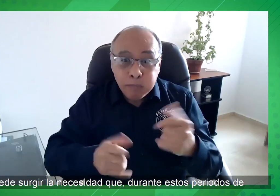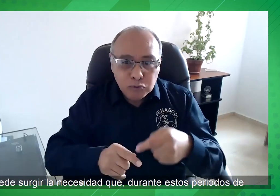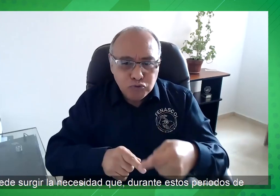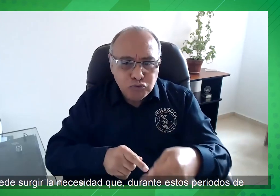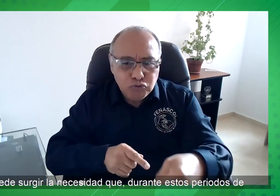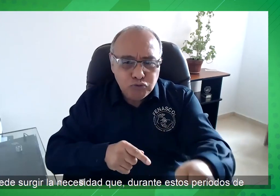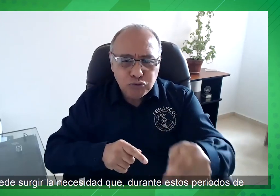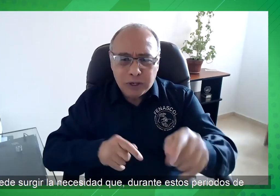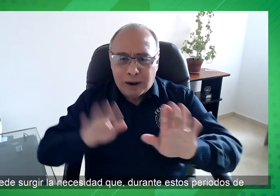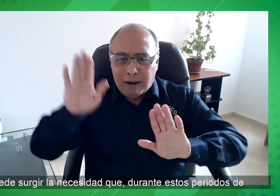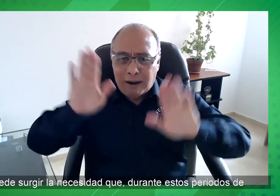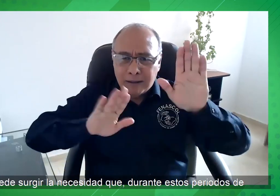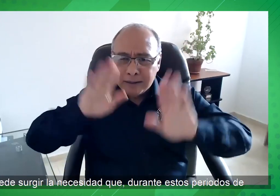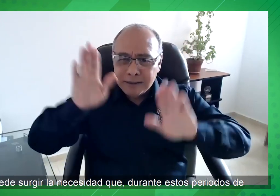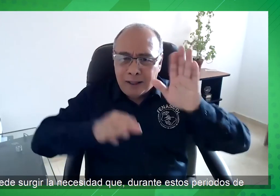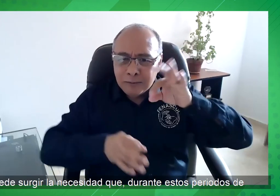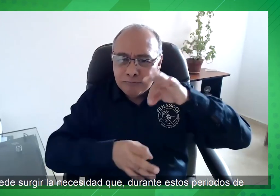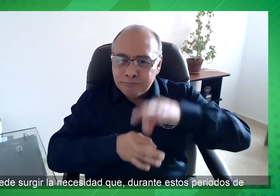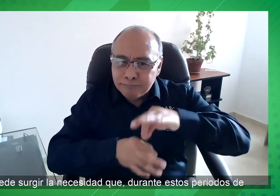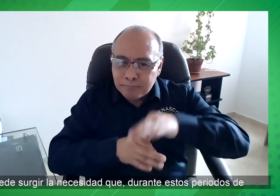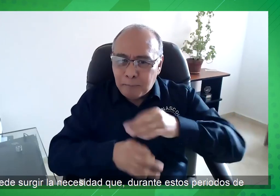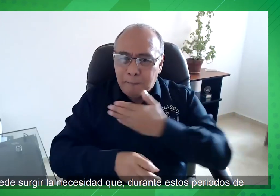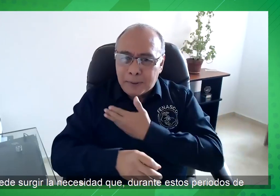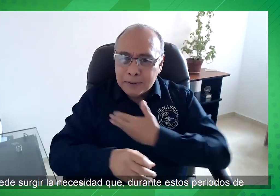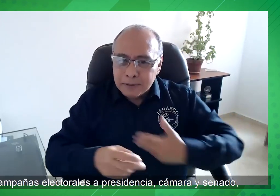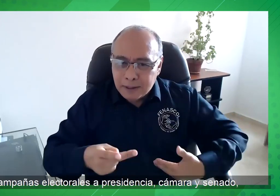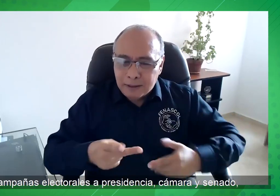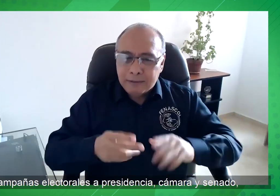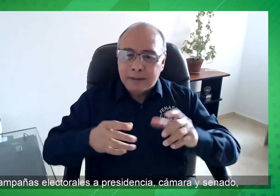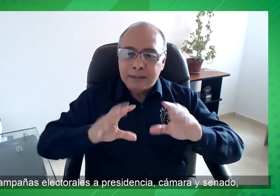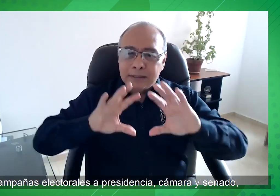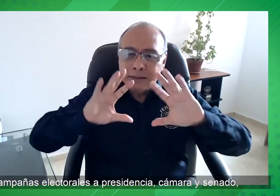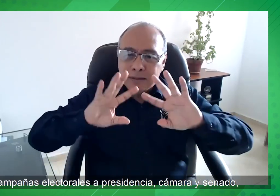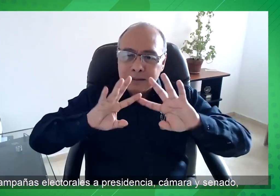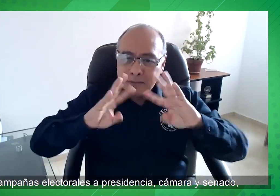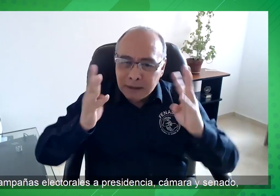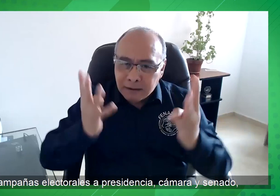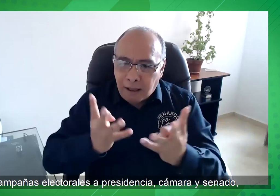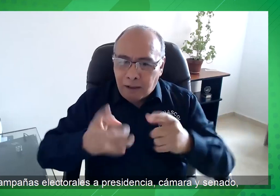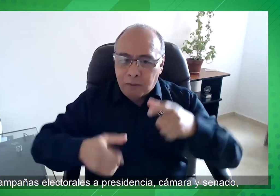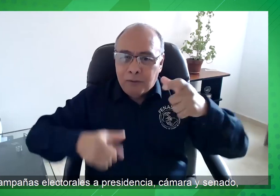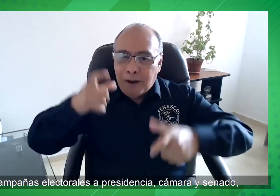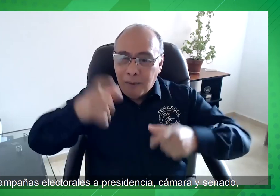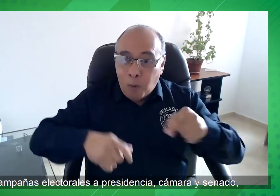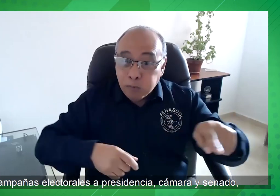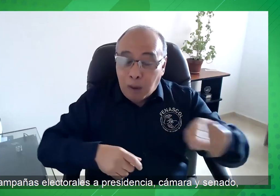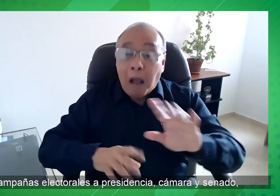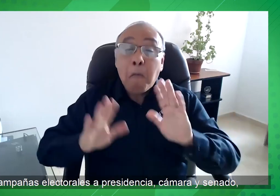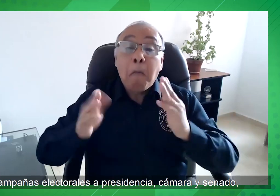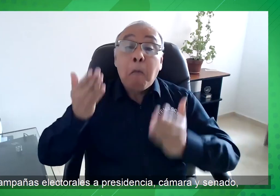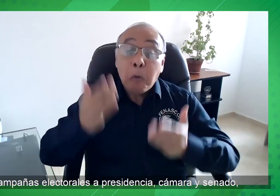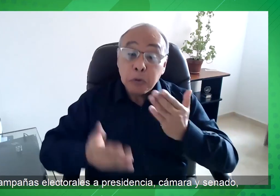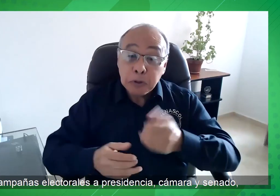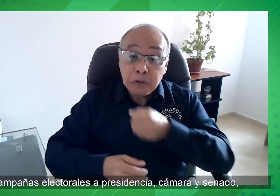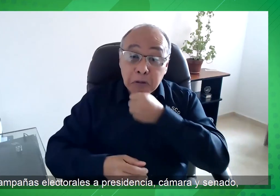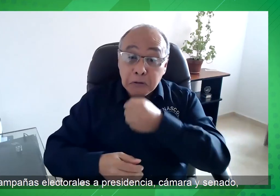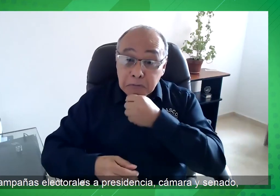Puede surgir la necesidad que durante estos periodos de campañas electorales a presidencia, Cámara y Senado